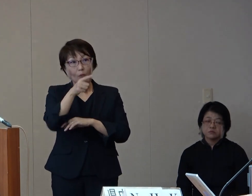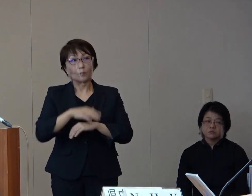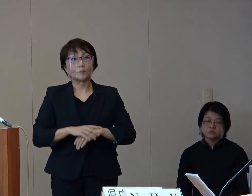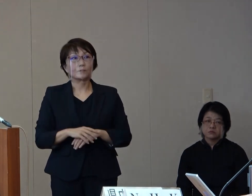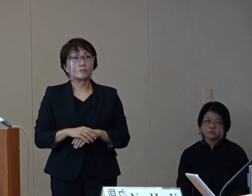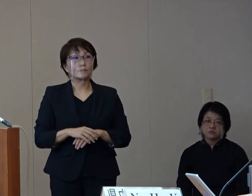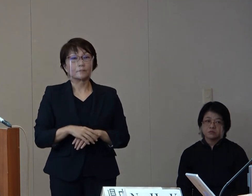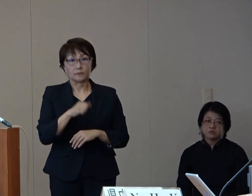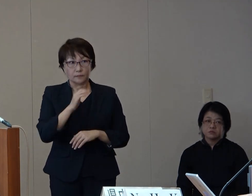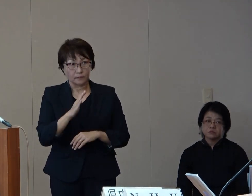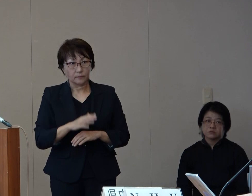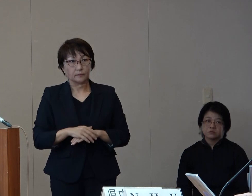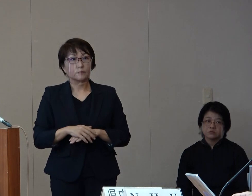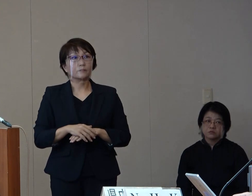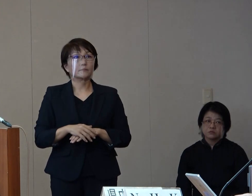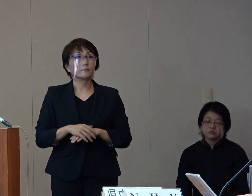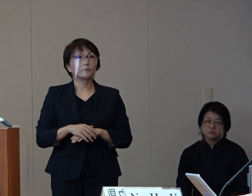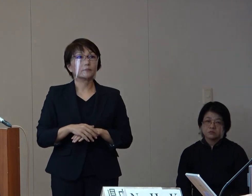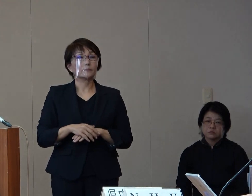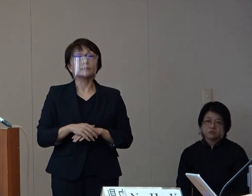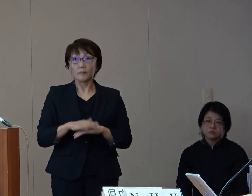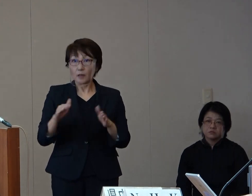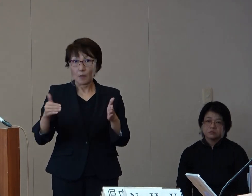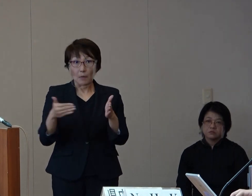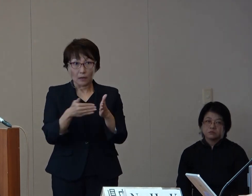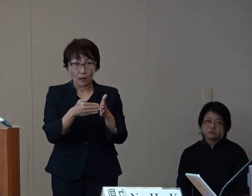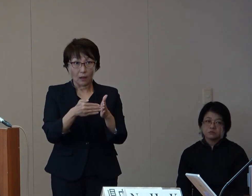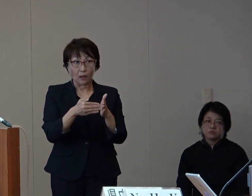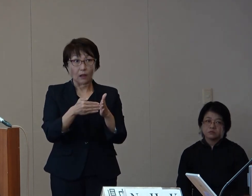キュアハハ